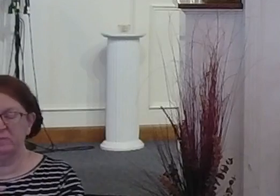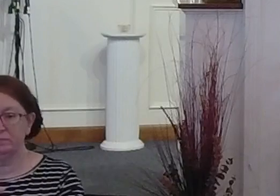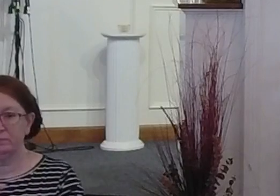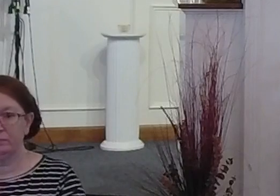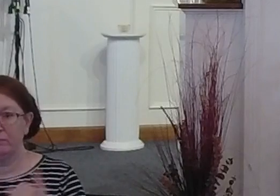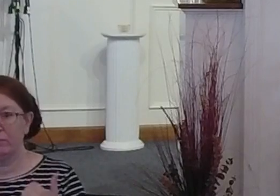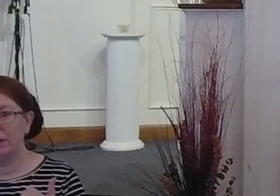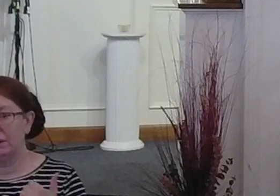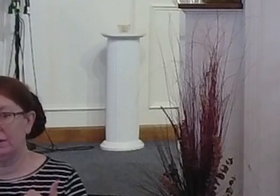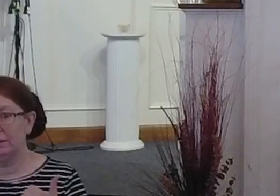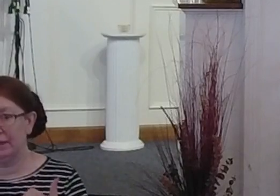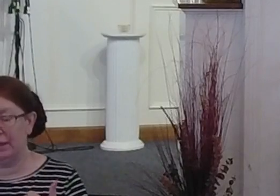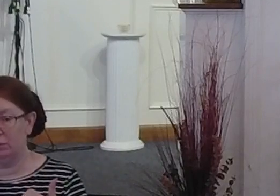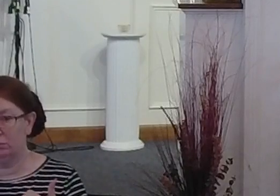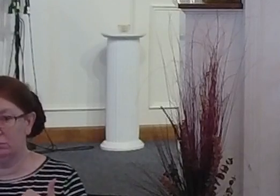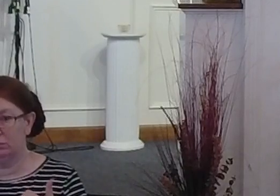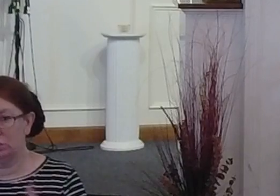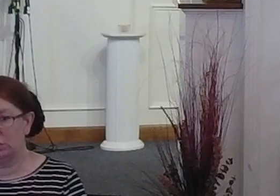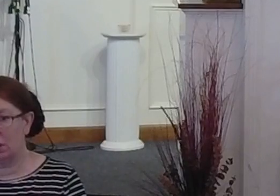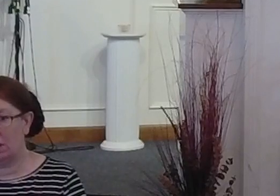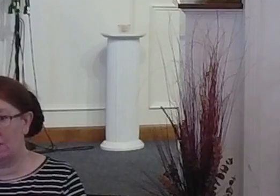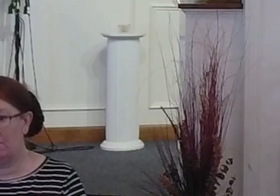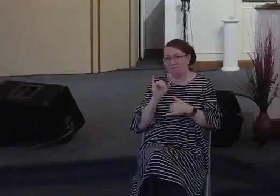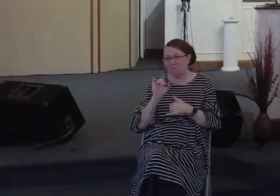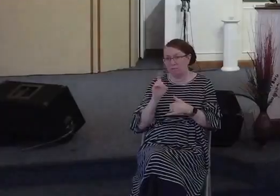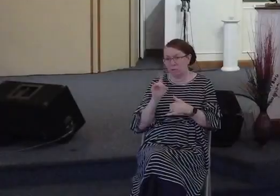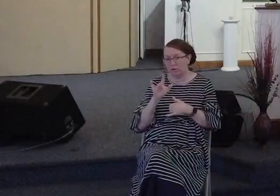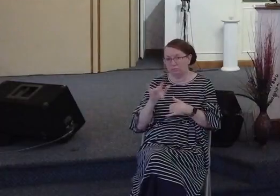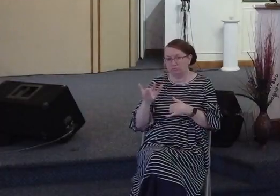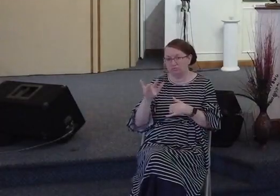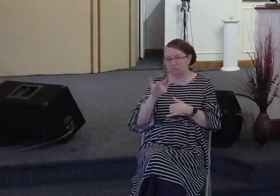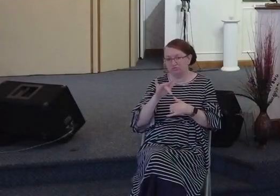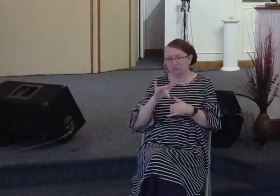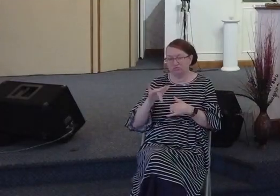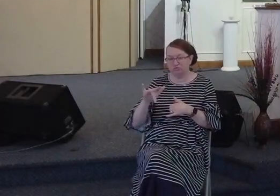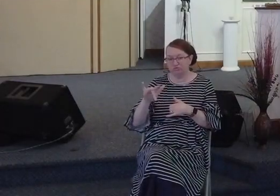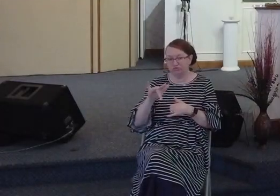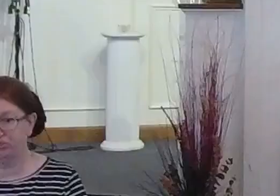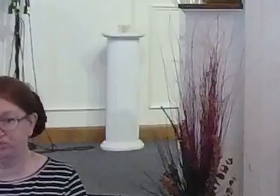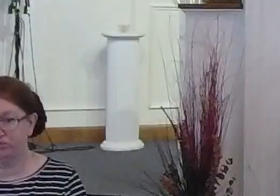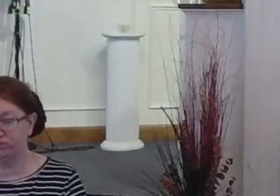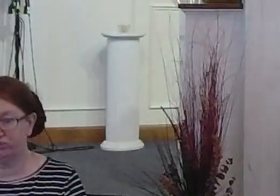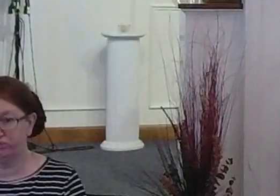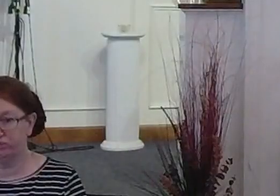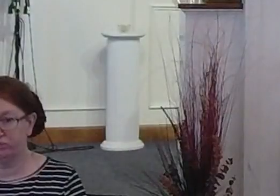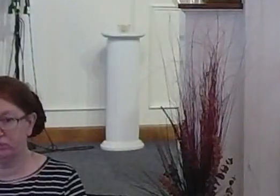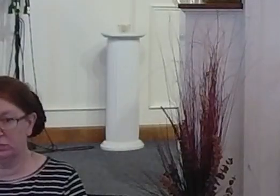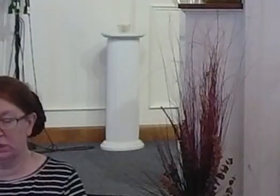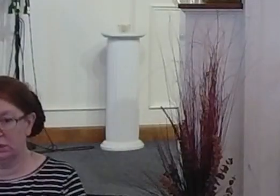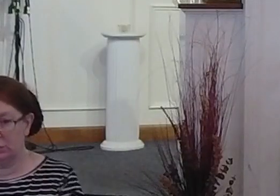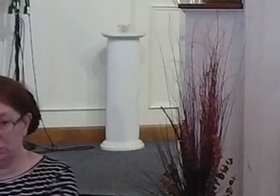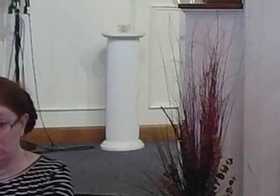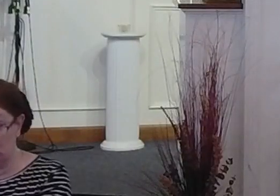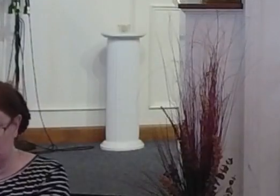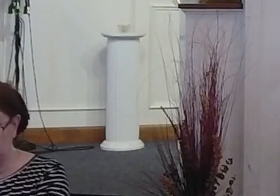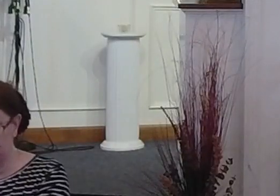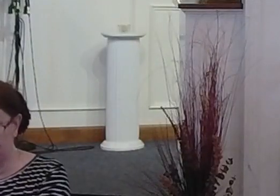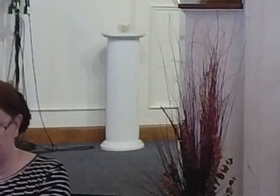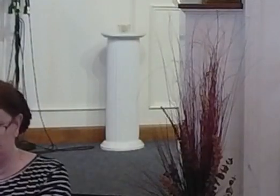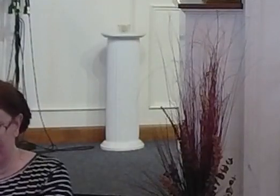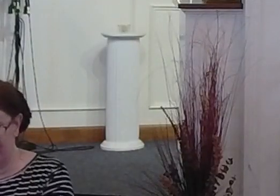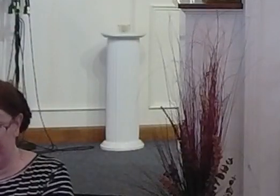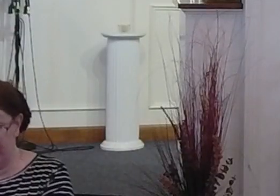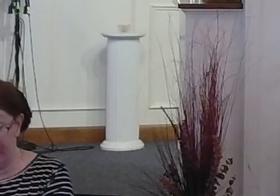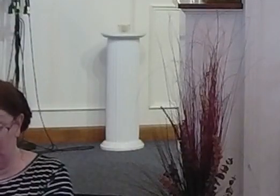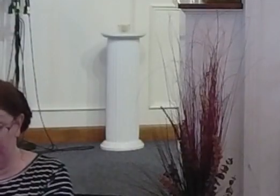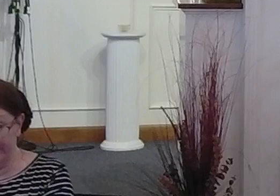rechazó a esos ángeles del cielo. Entonces ahora hay algo que está